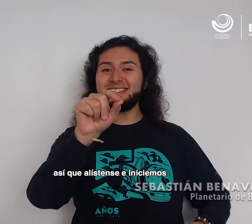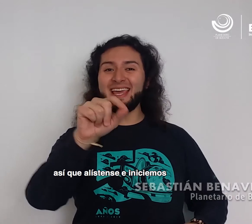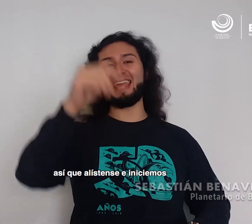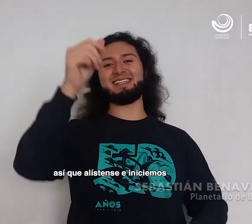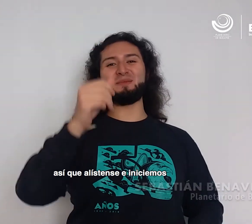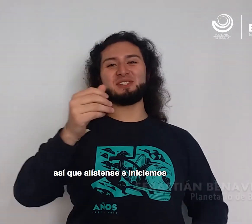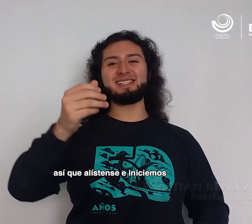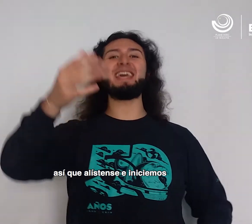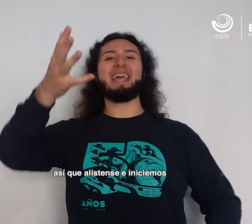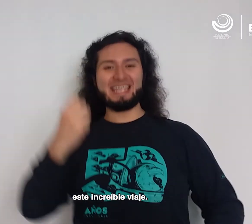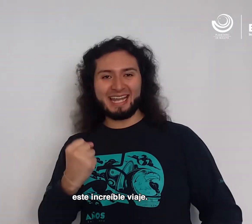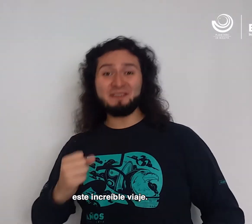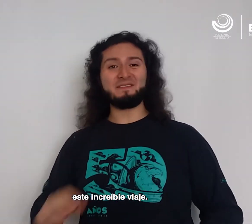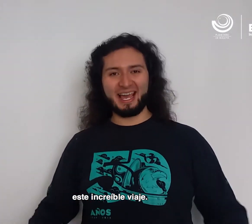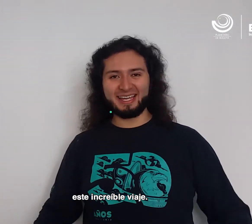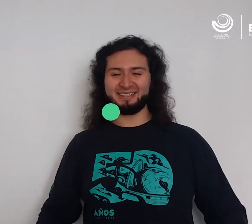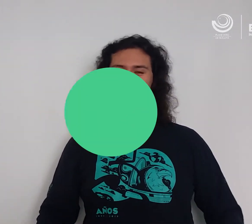e iniciemos este increíble viaje.